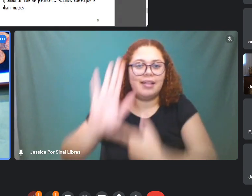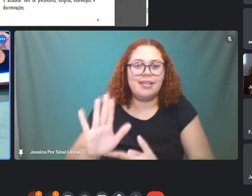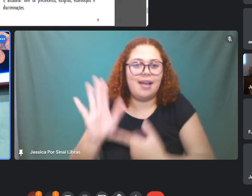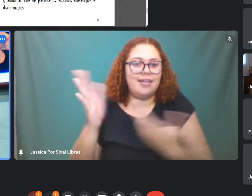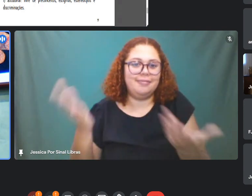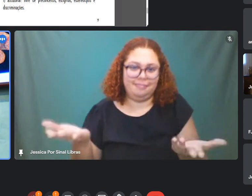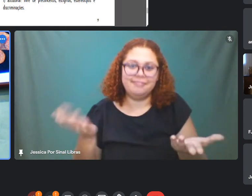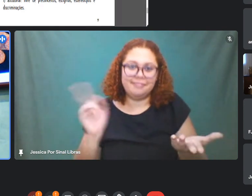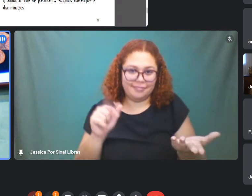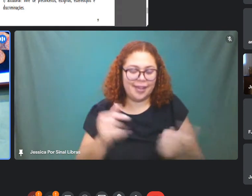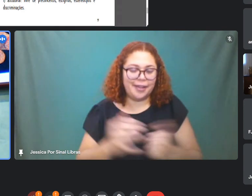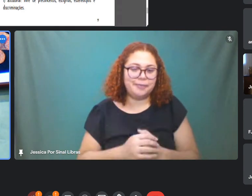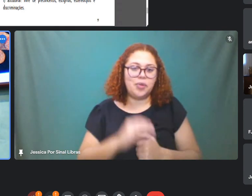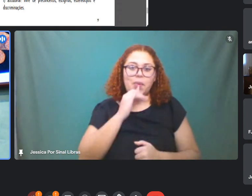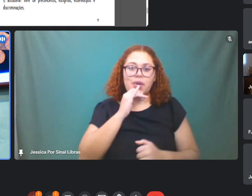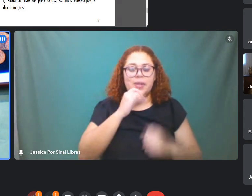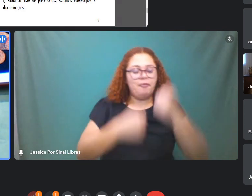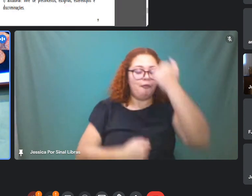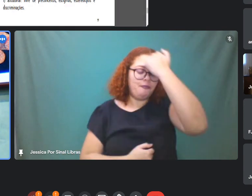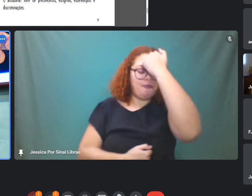forró para pessoas